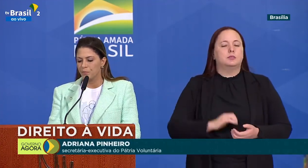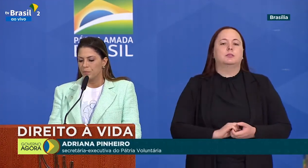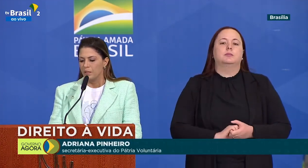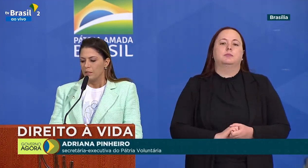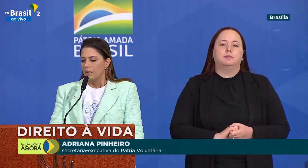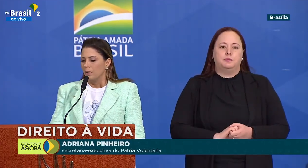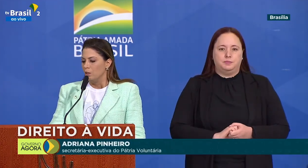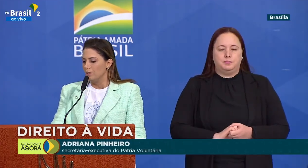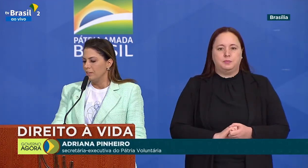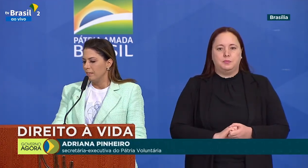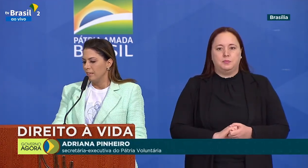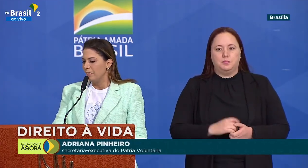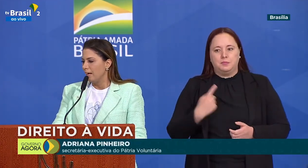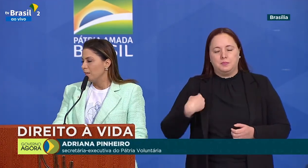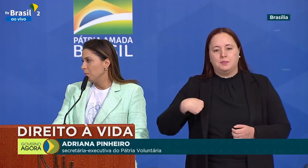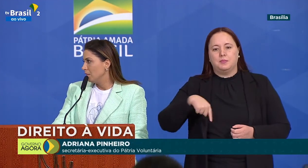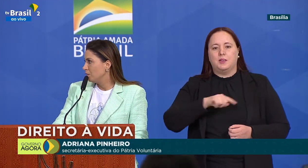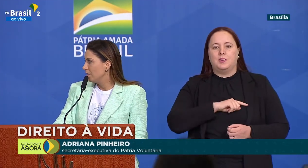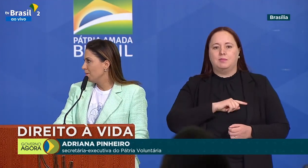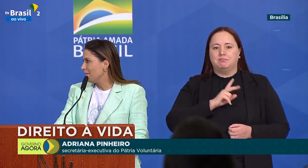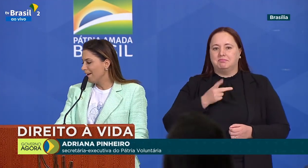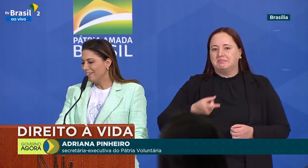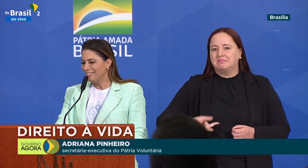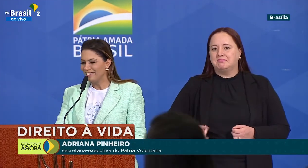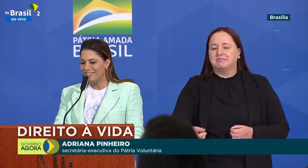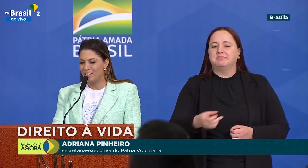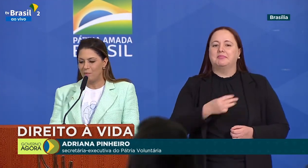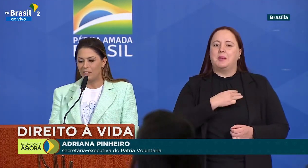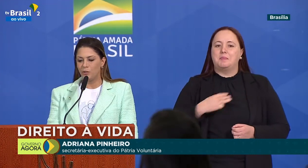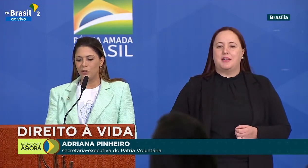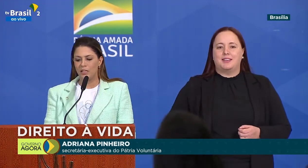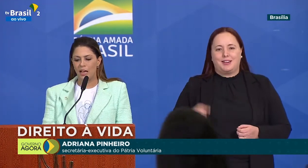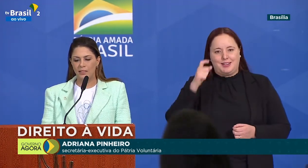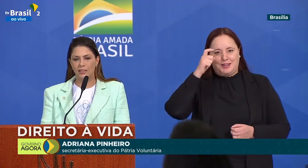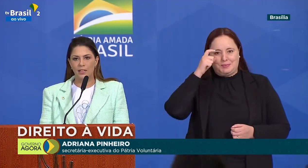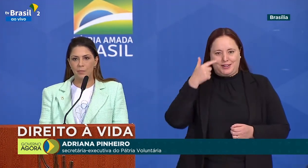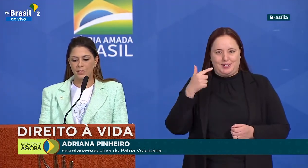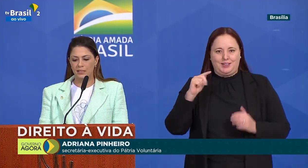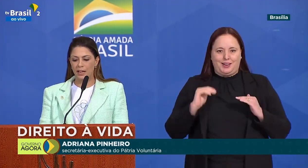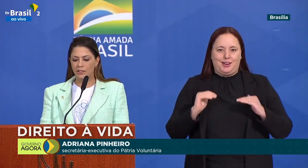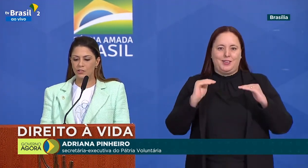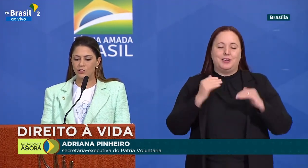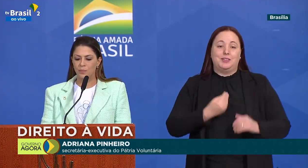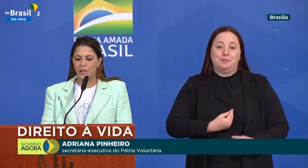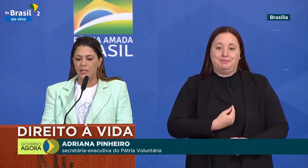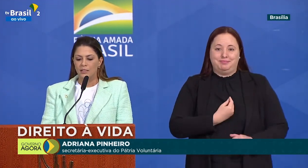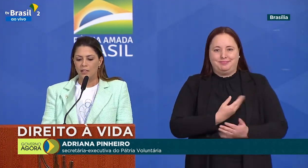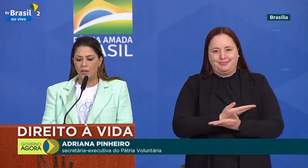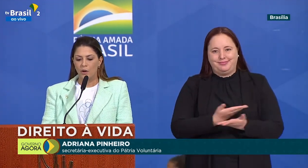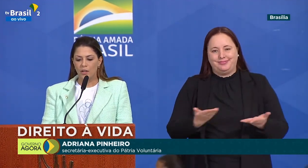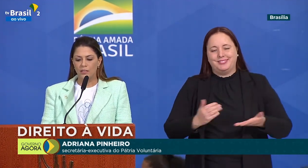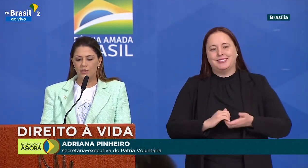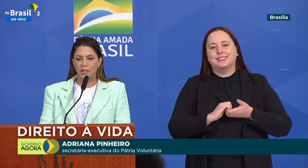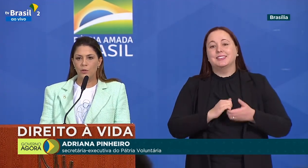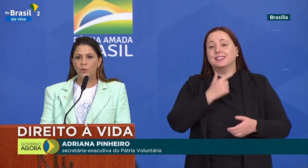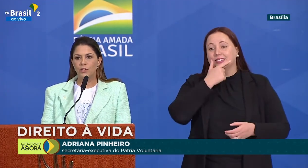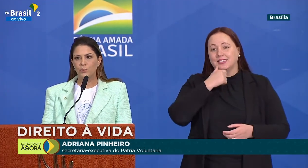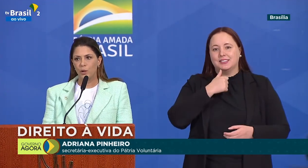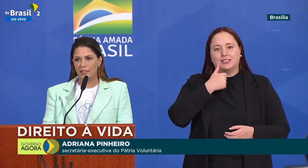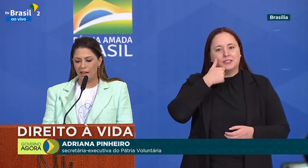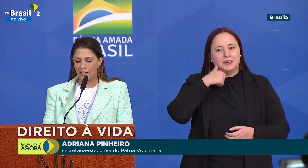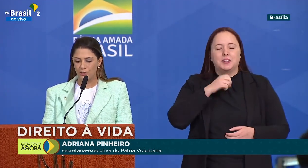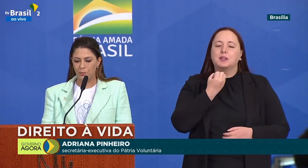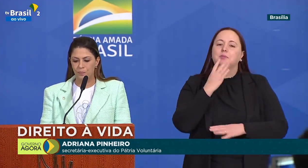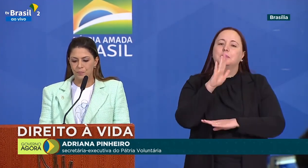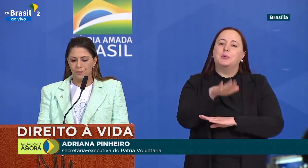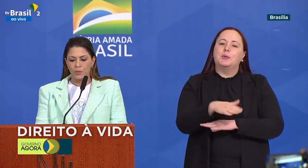Brito Nossa eterna ministra Damares e demais autoridades aqui presentes senhoras e